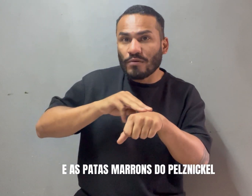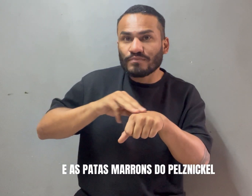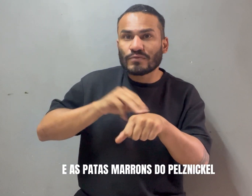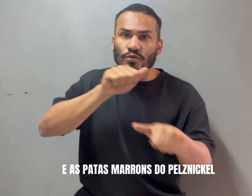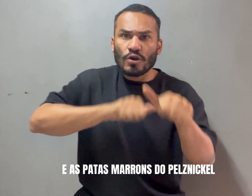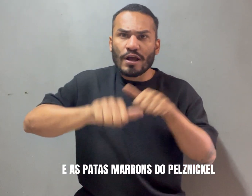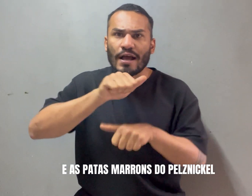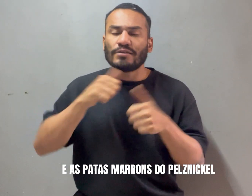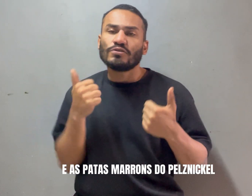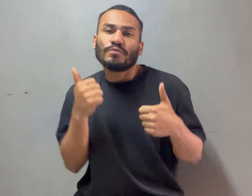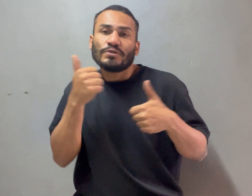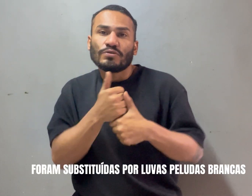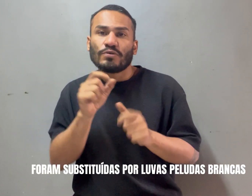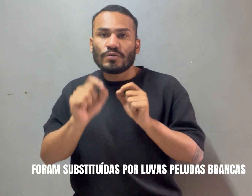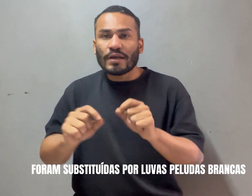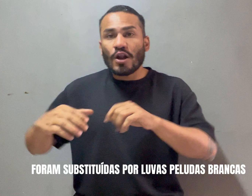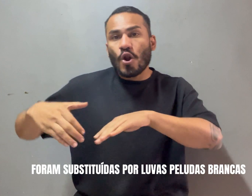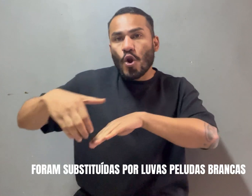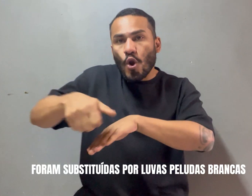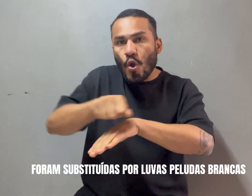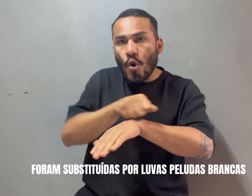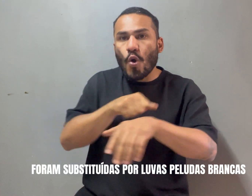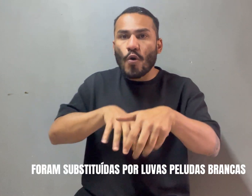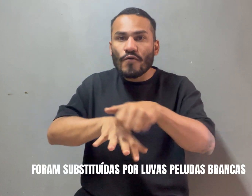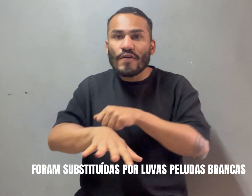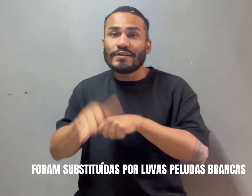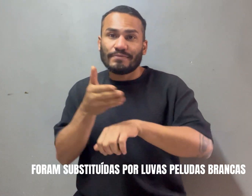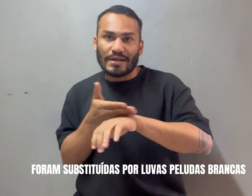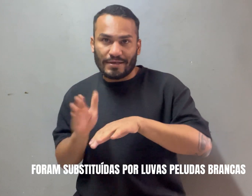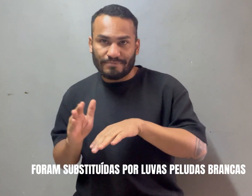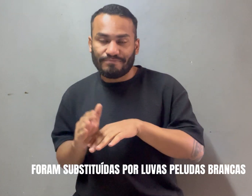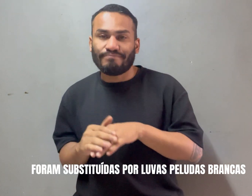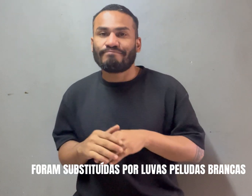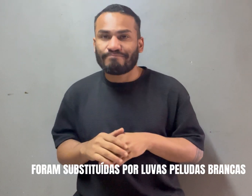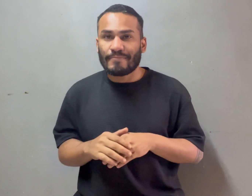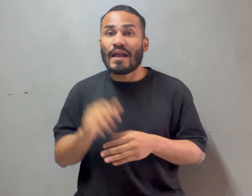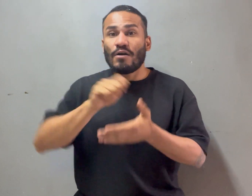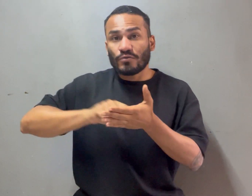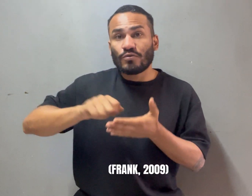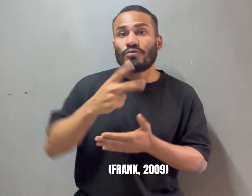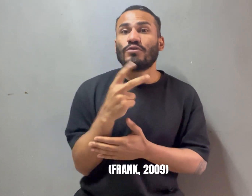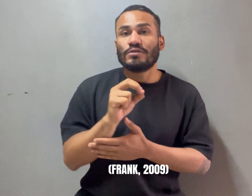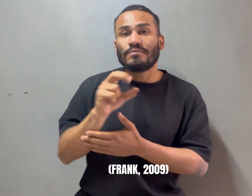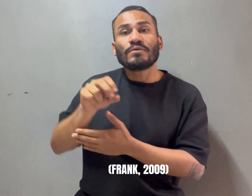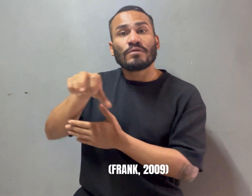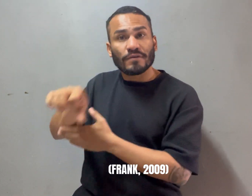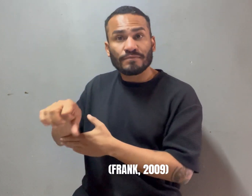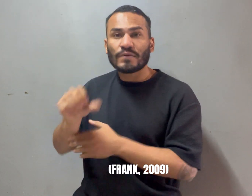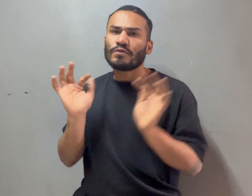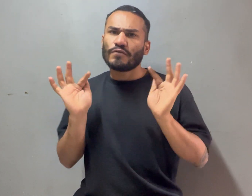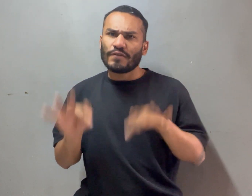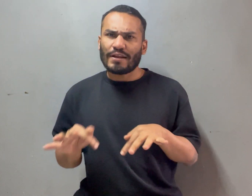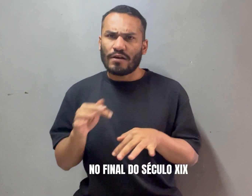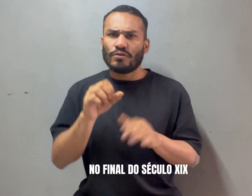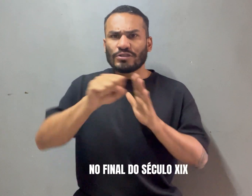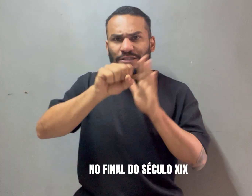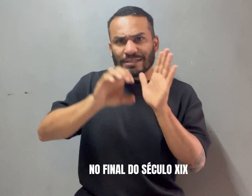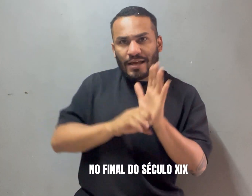do Pelsnickel foram substituídas por luvas peludas brancas. Frank, 2009. No final do